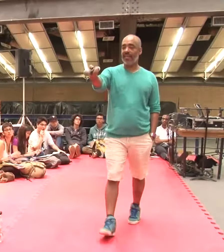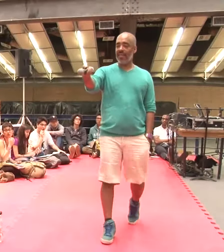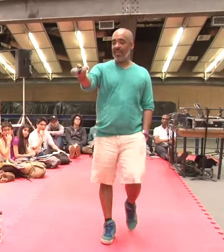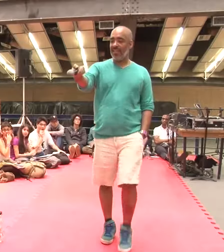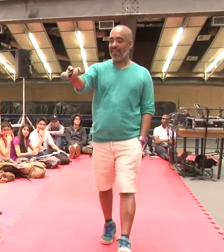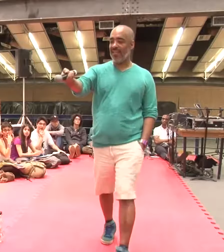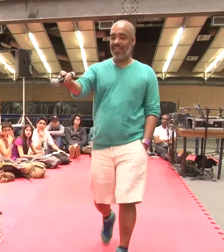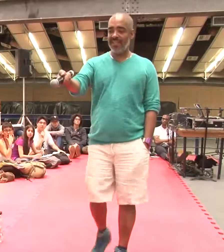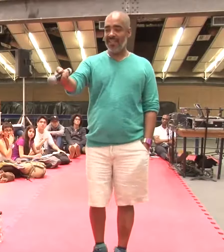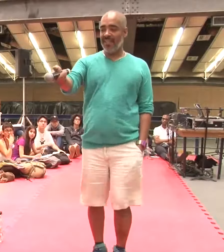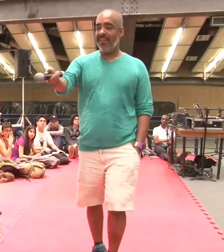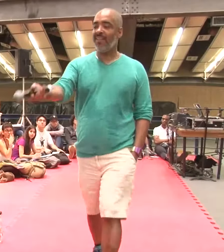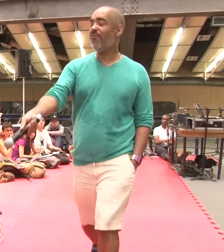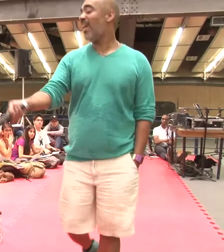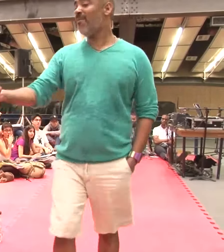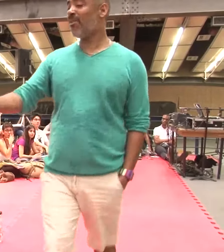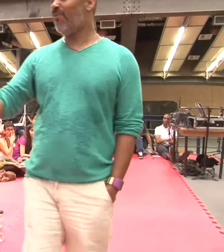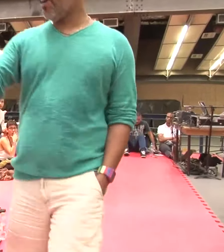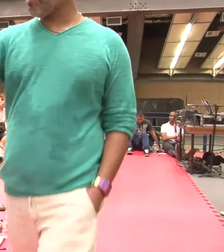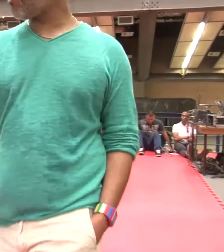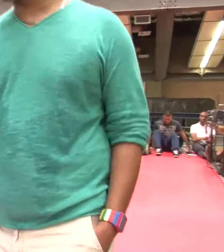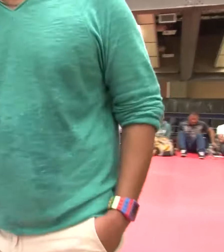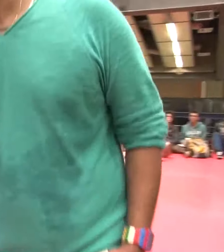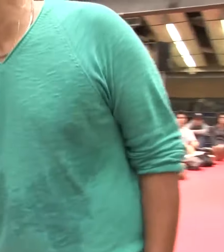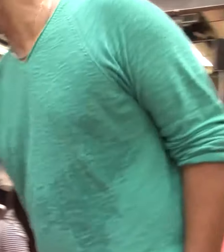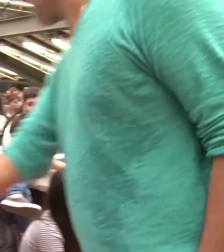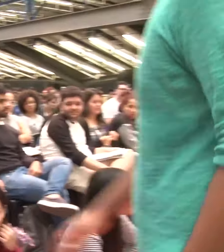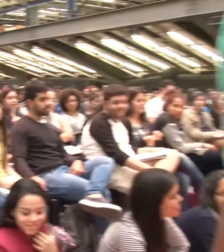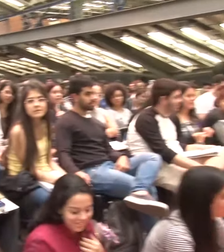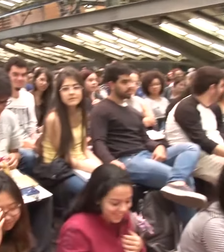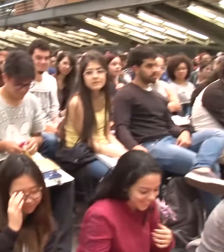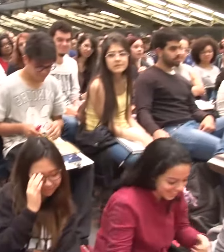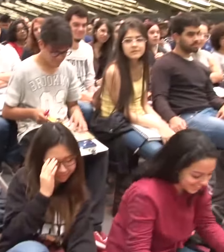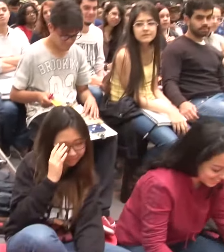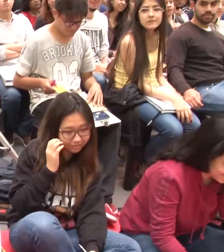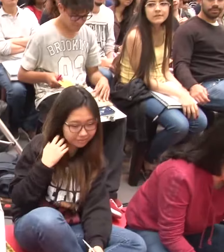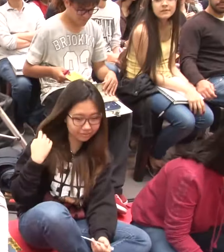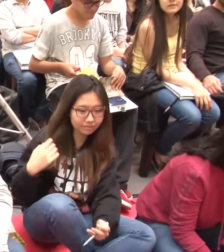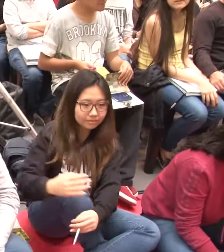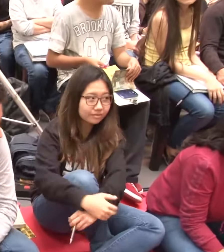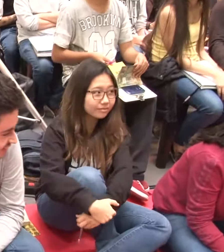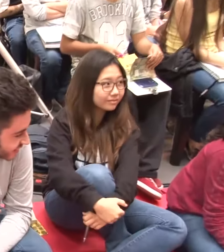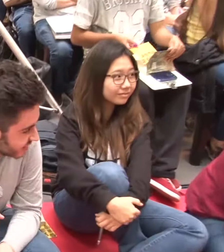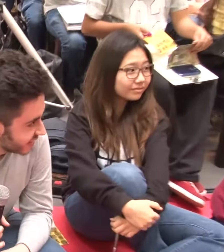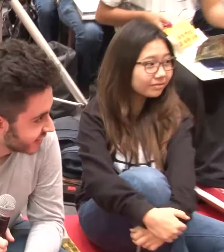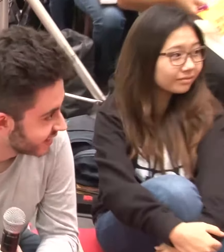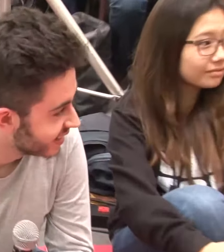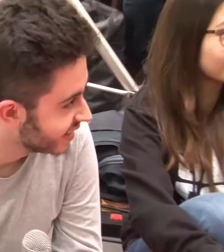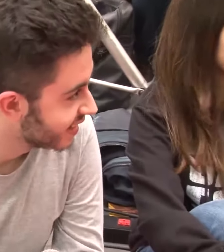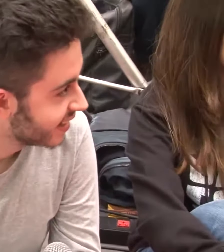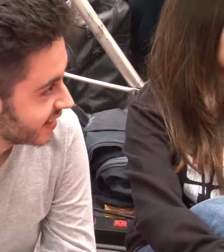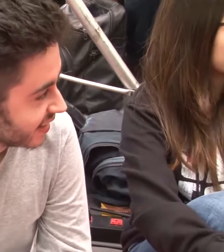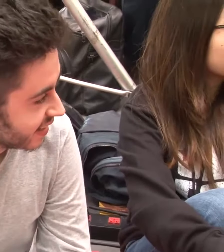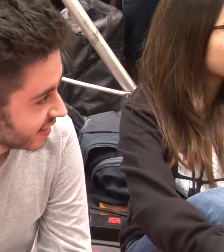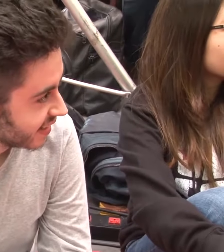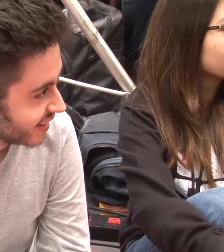Quer falar aqui? Então fala no microfone, aqui é só da sua. Só todo mundo tem direito a seu microfone. Você forma a cara no microfone.